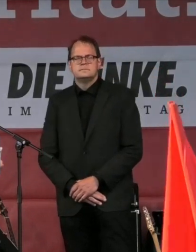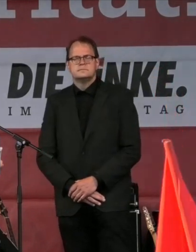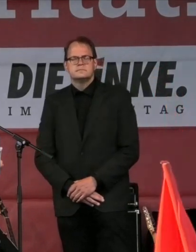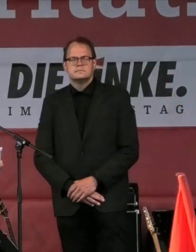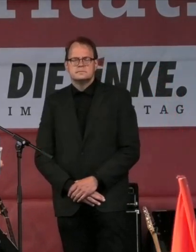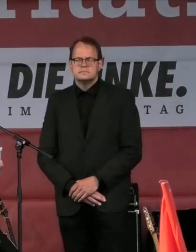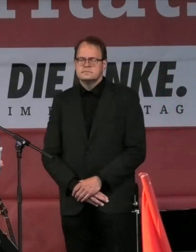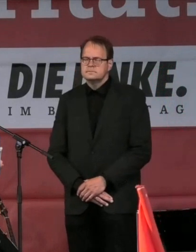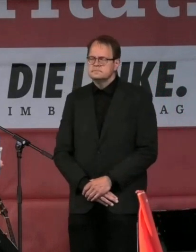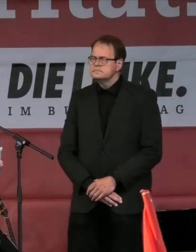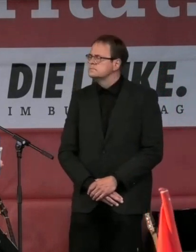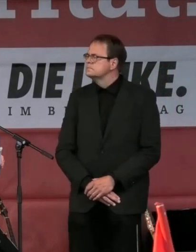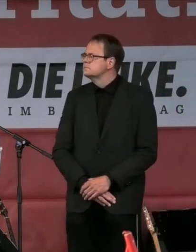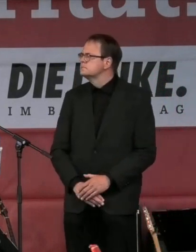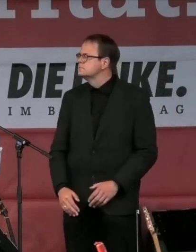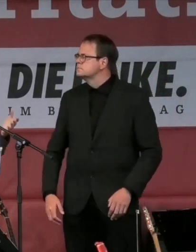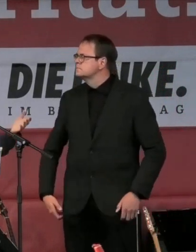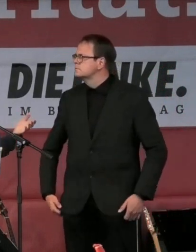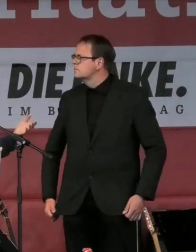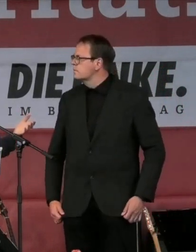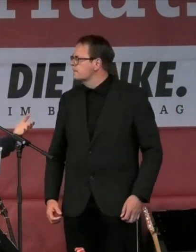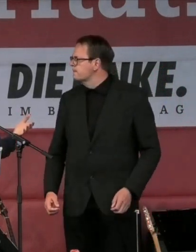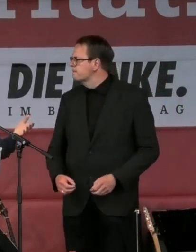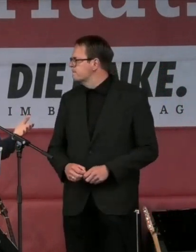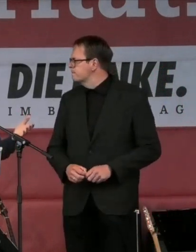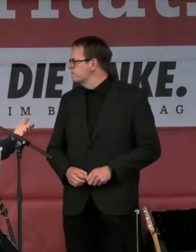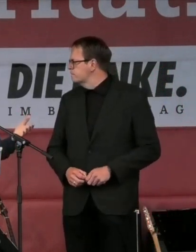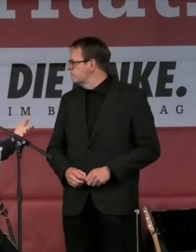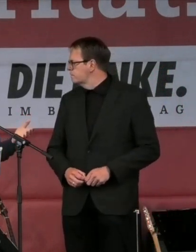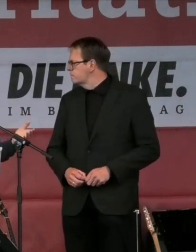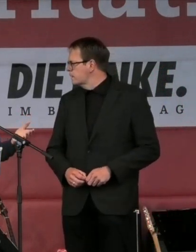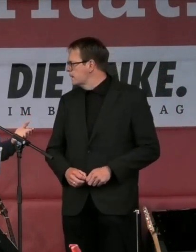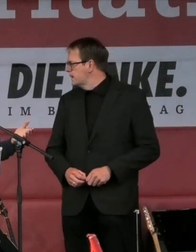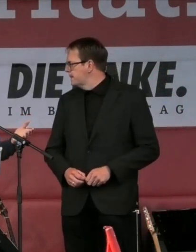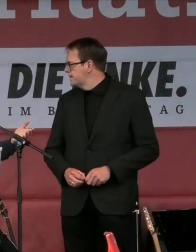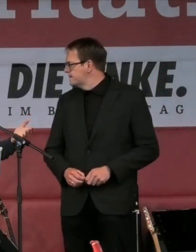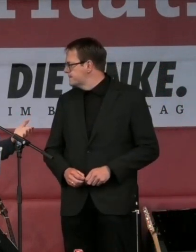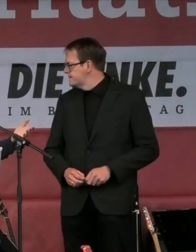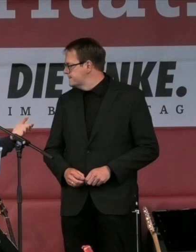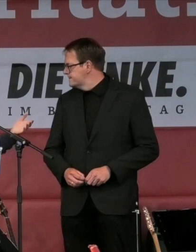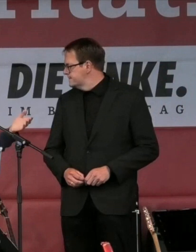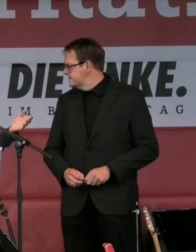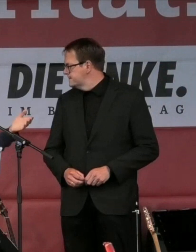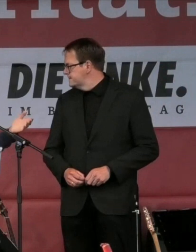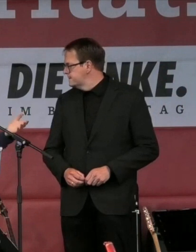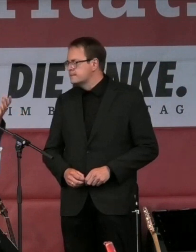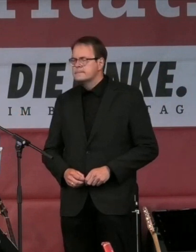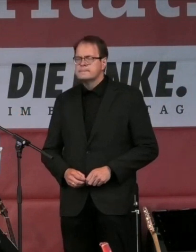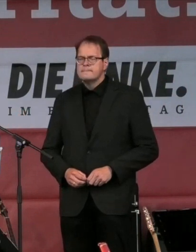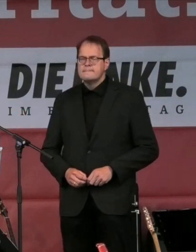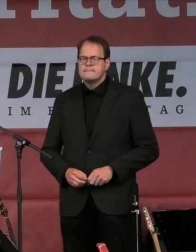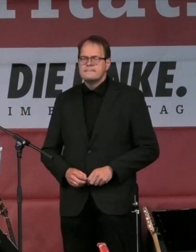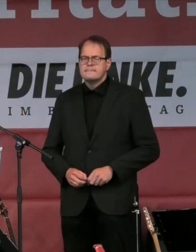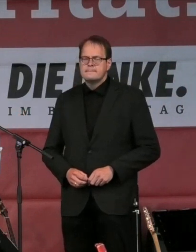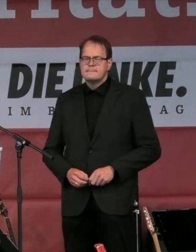über leben und tod und damit eben auch über den einsatz von waffen entscheiden und ich muss sagen da wird mir